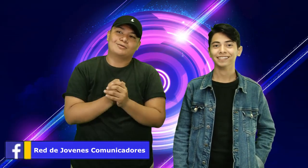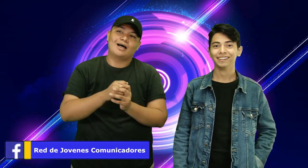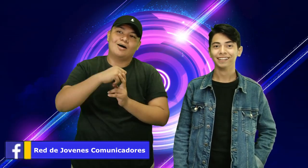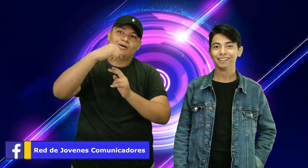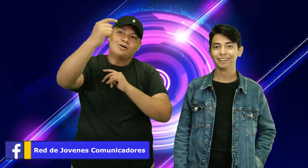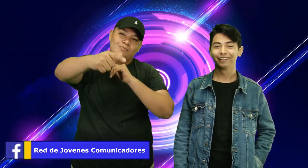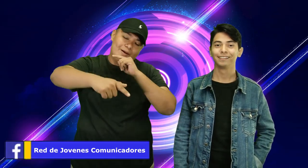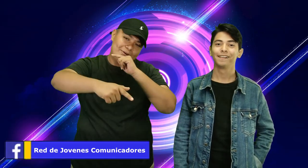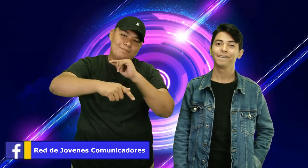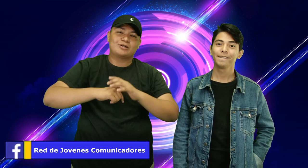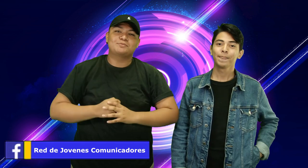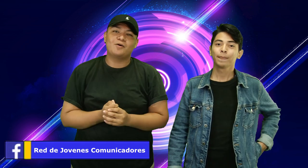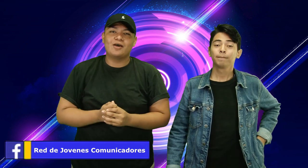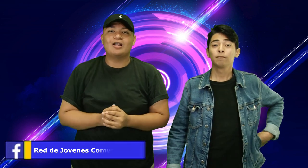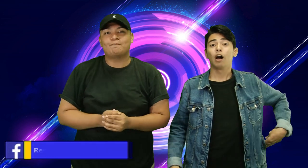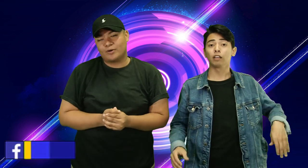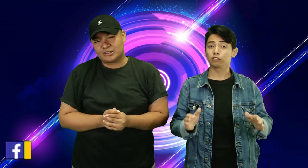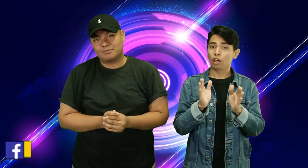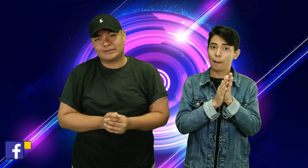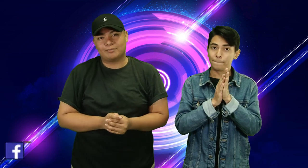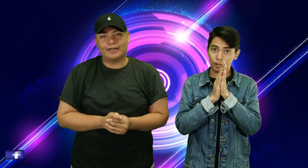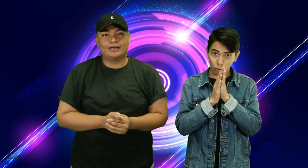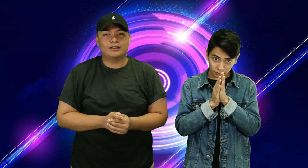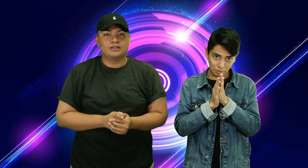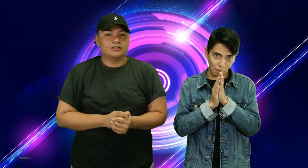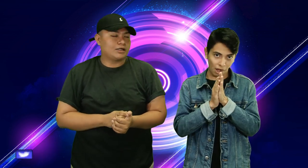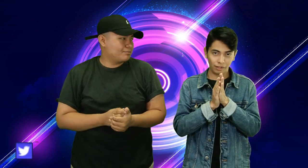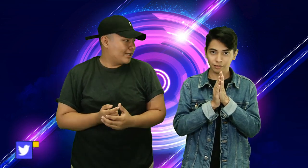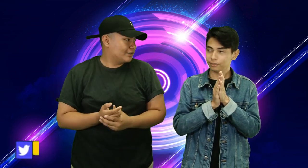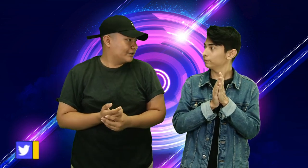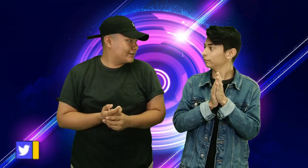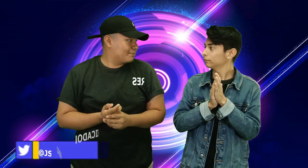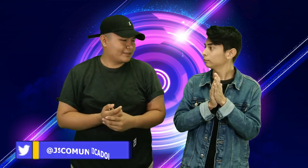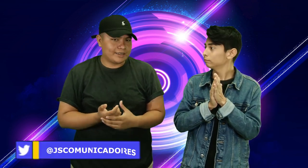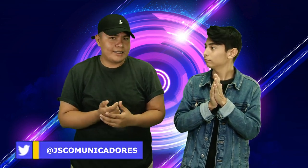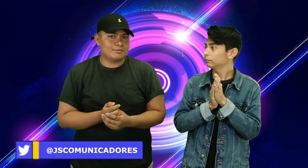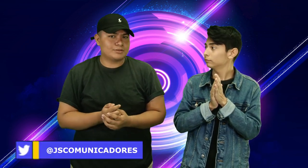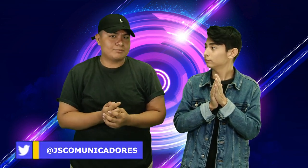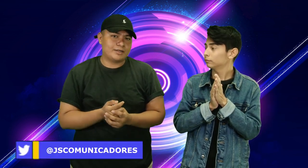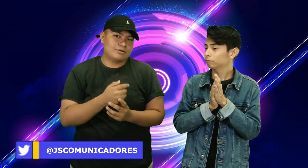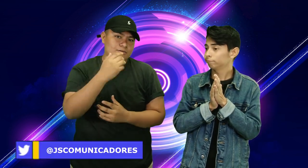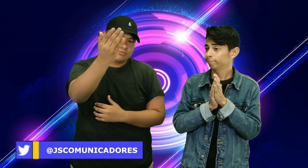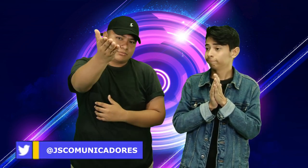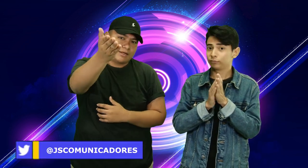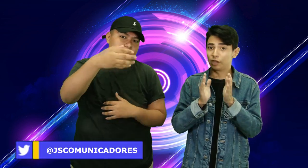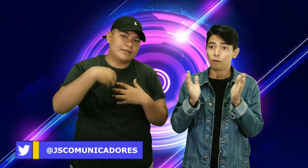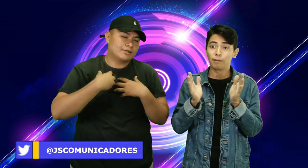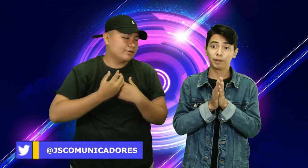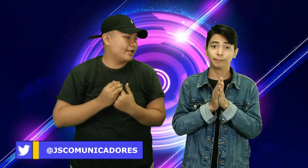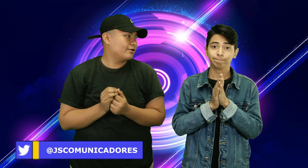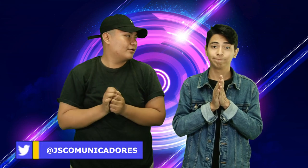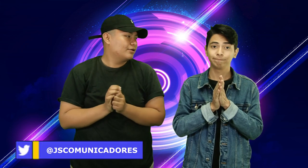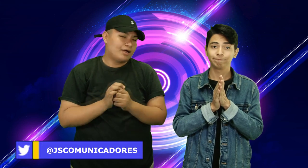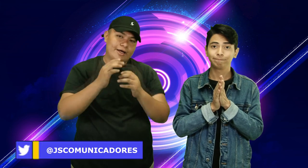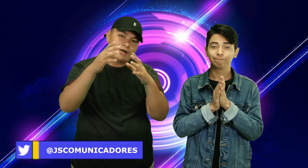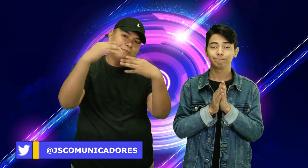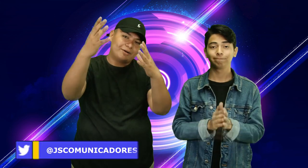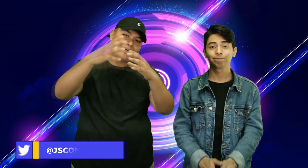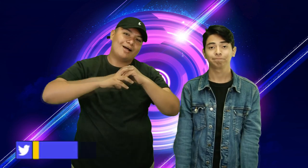espero el próximo vídeo la próxima semana sin más armas de siempre te quiere ir vos temprano desde ahí yo espero que le haya gustado